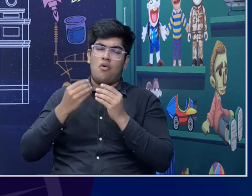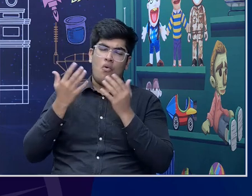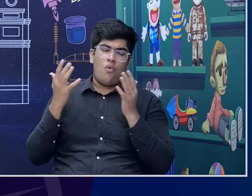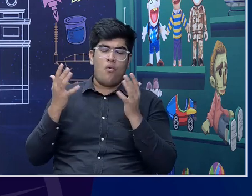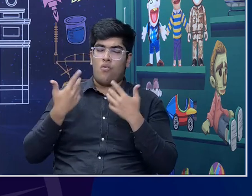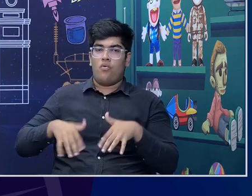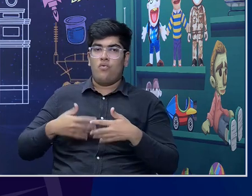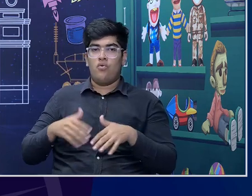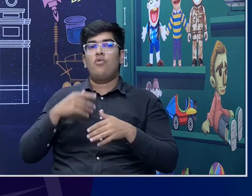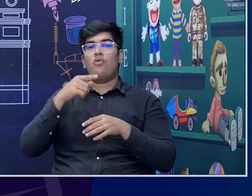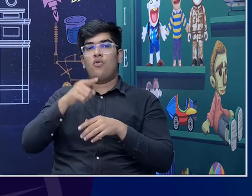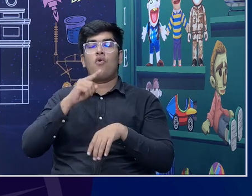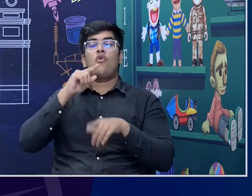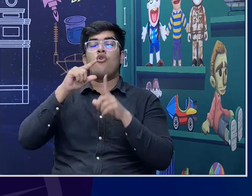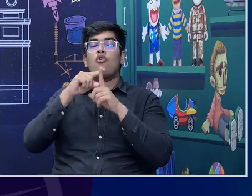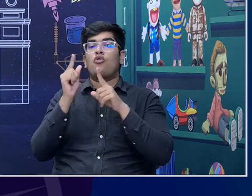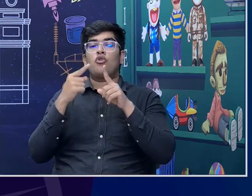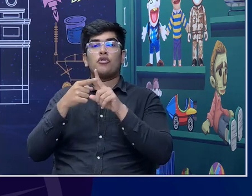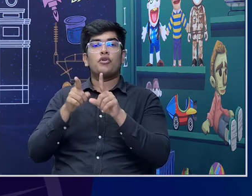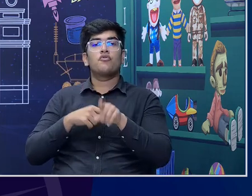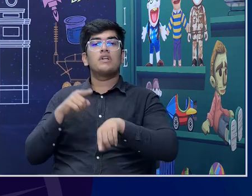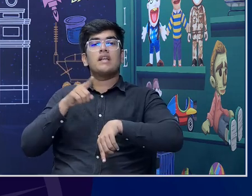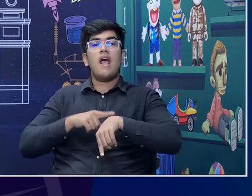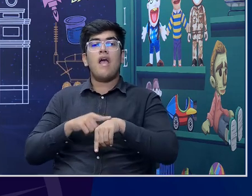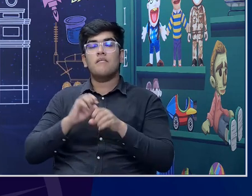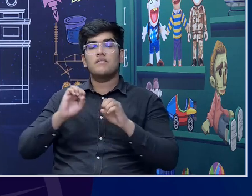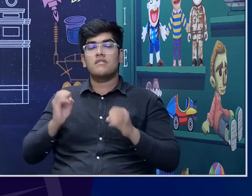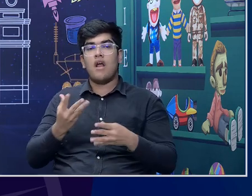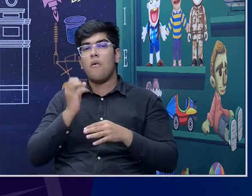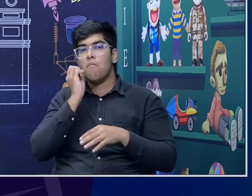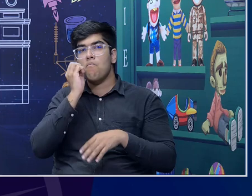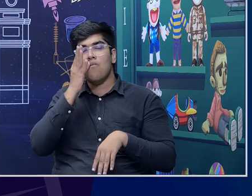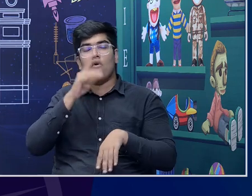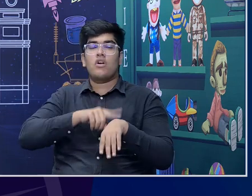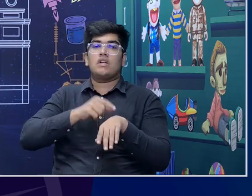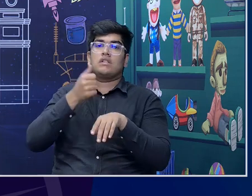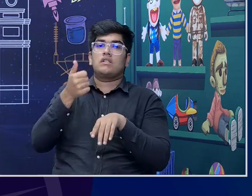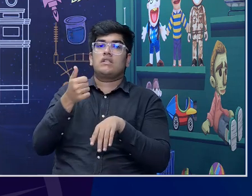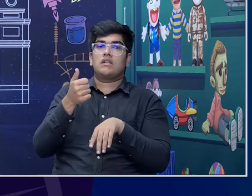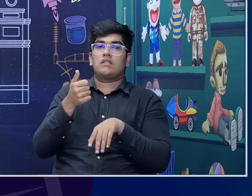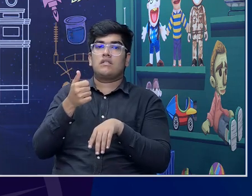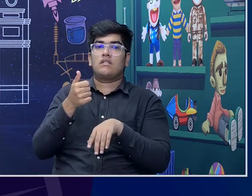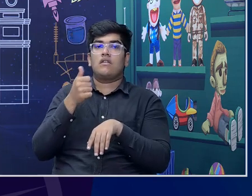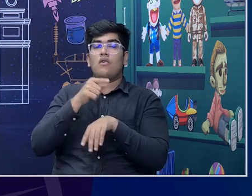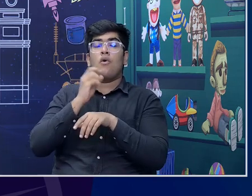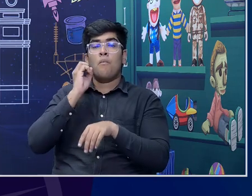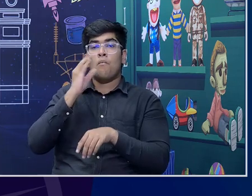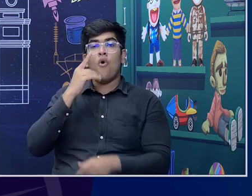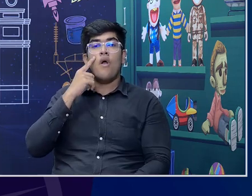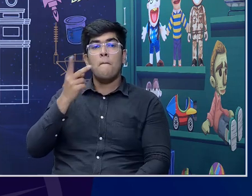सुबा खे शुरू होजाती थी, वो सुबा खे बजे की बसे होती है, वो बसे